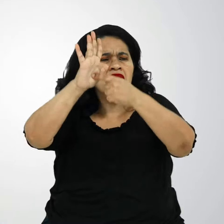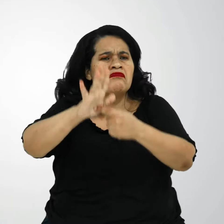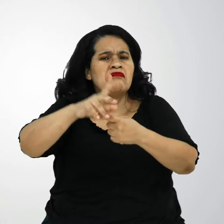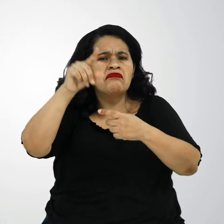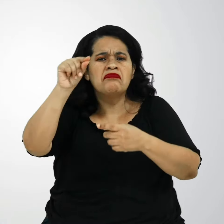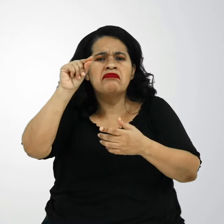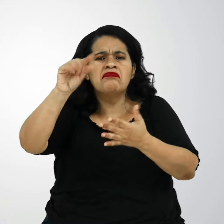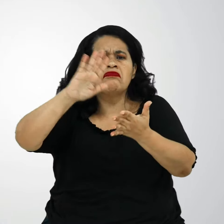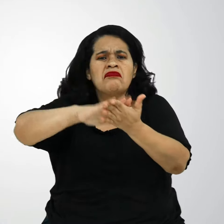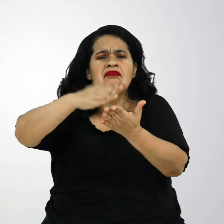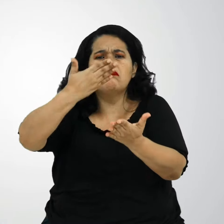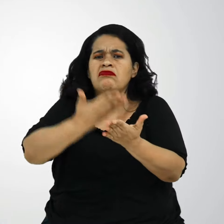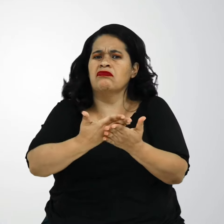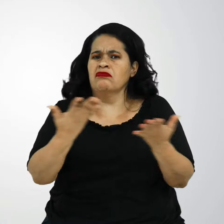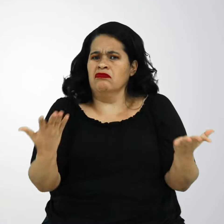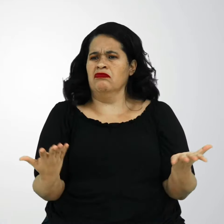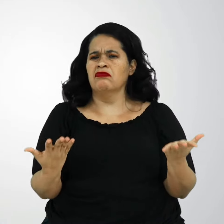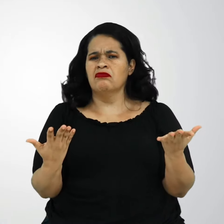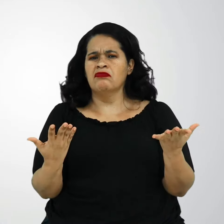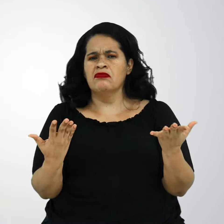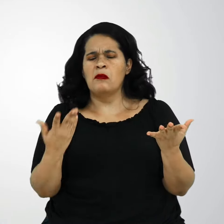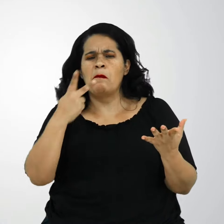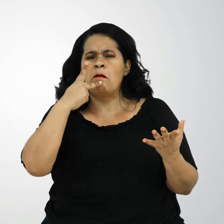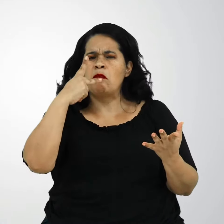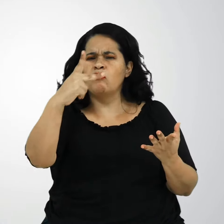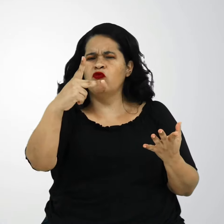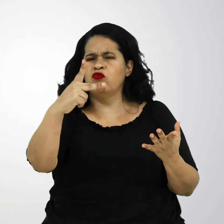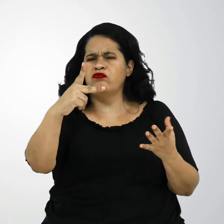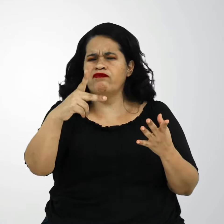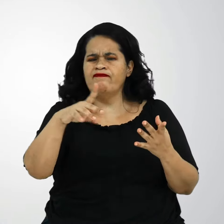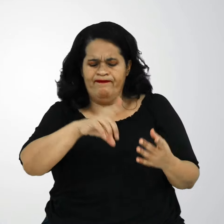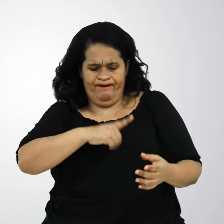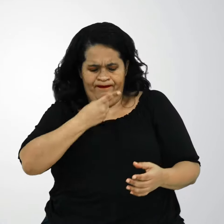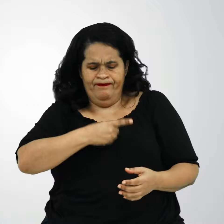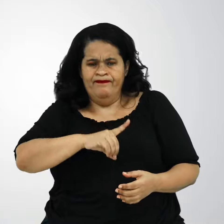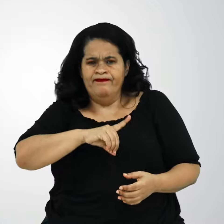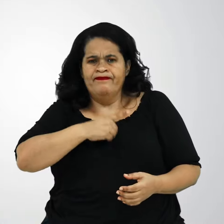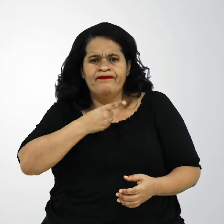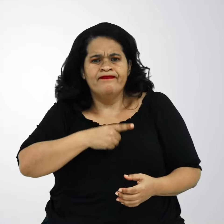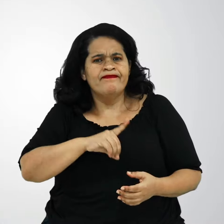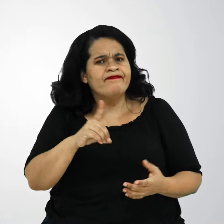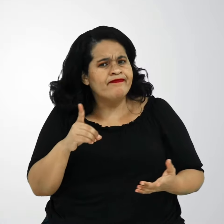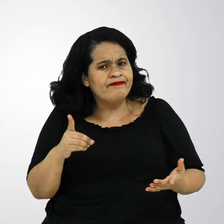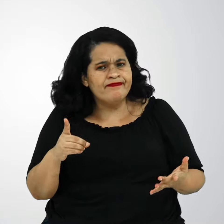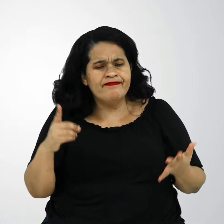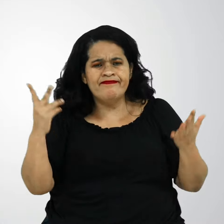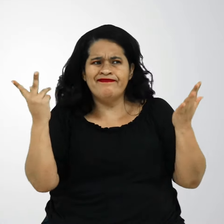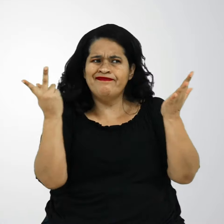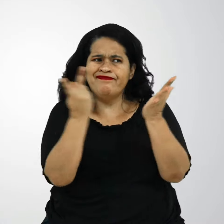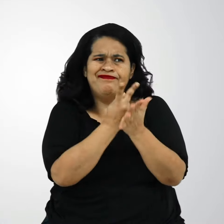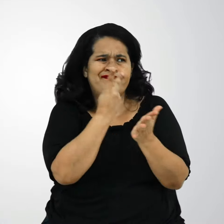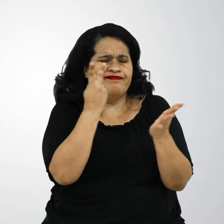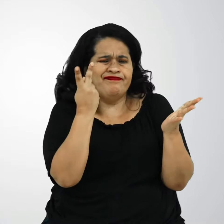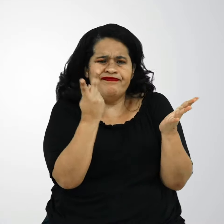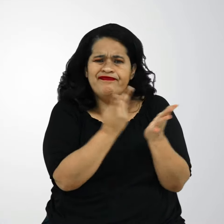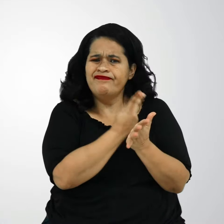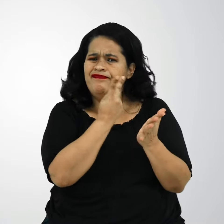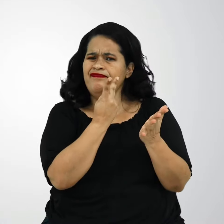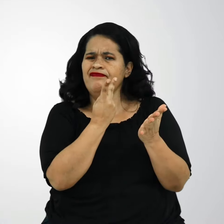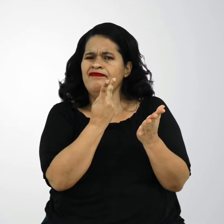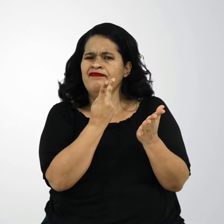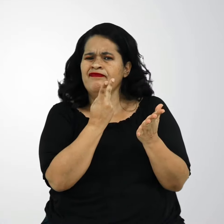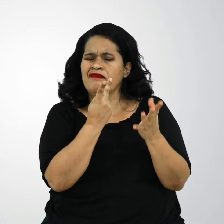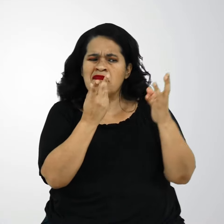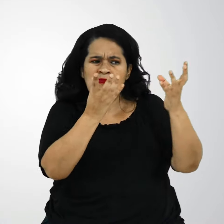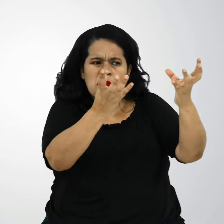fato como o cumprimento da profecia de Daniel? Isso é uma forma de forçar mesmo a